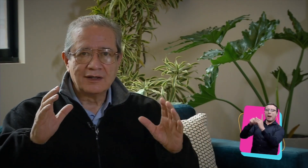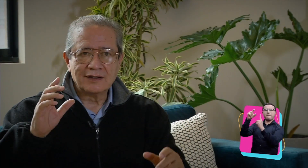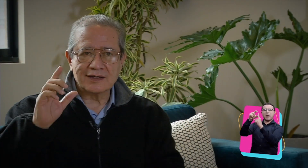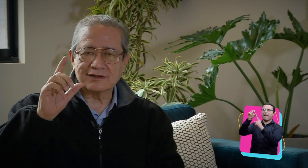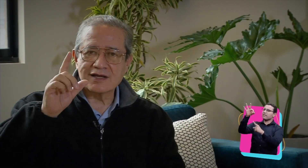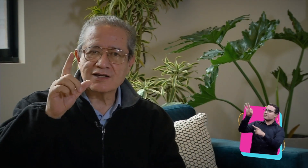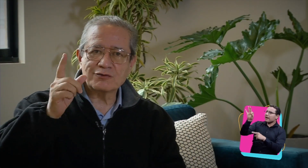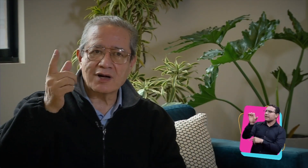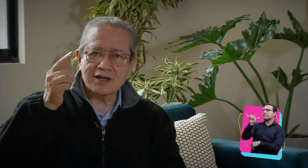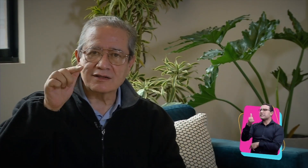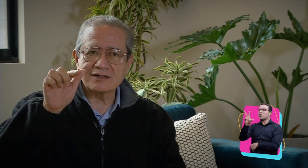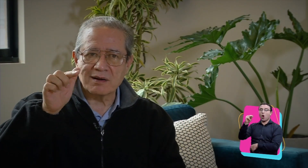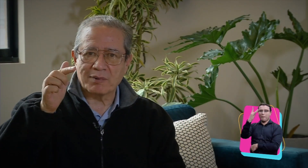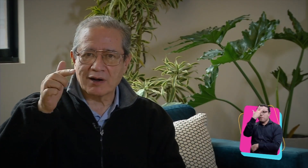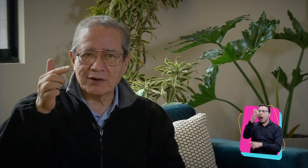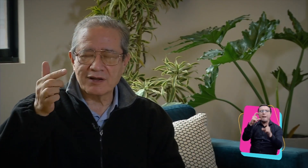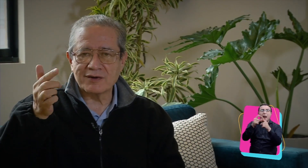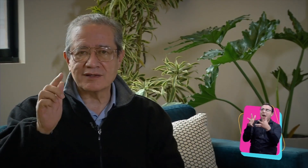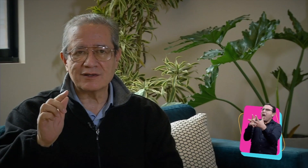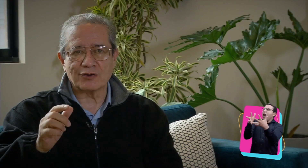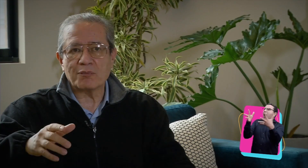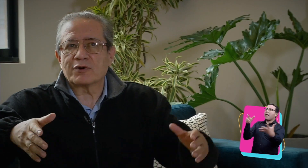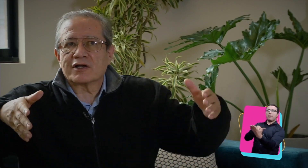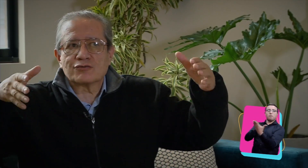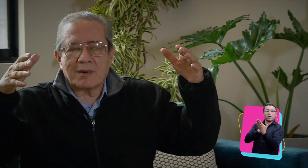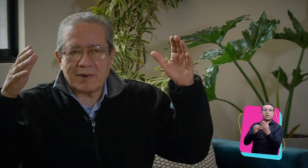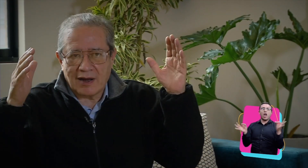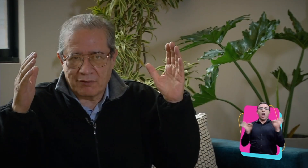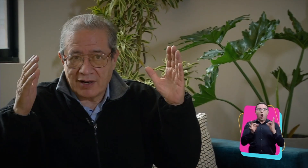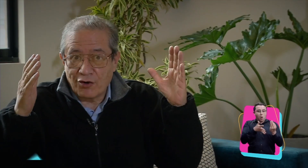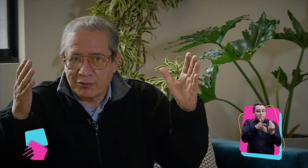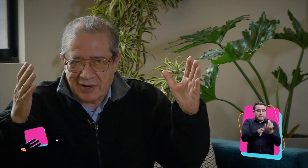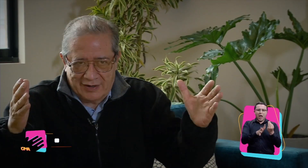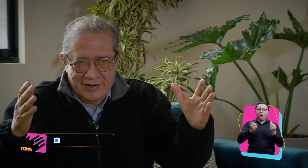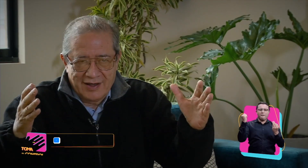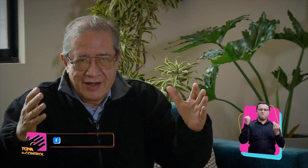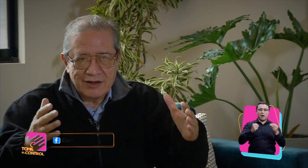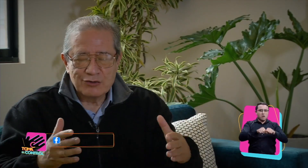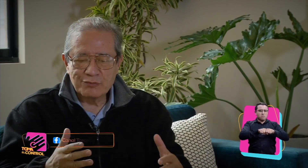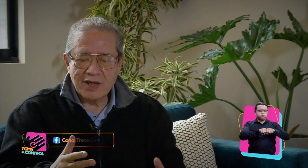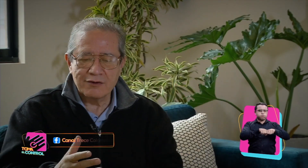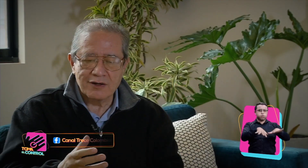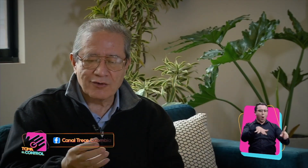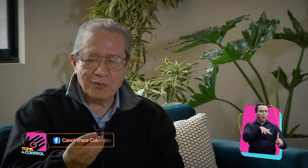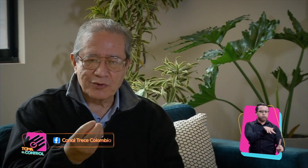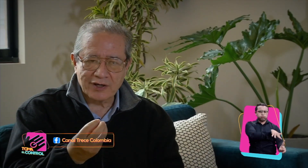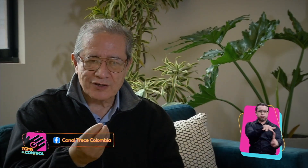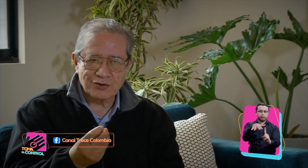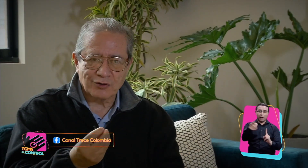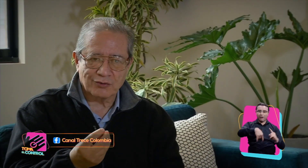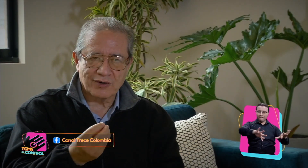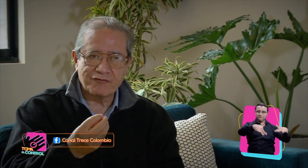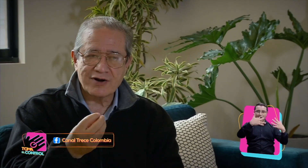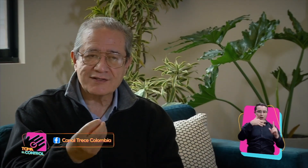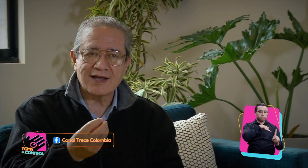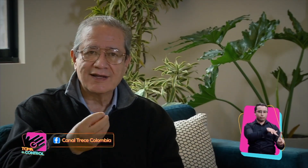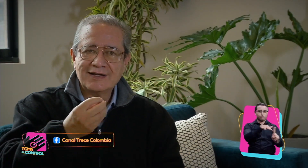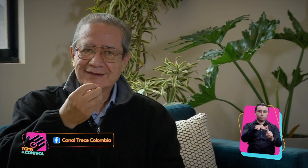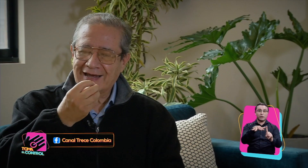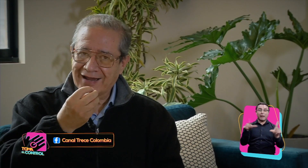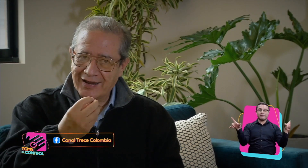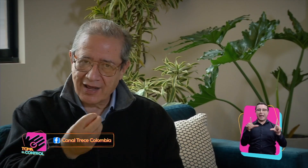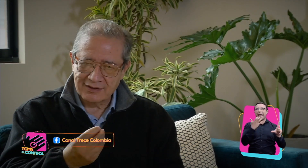autopista le está diciendo a la gente si la palabra lleva tilde o no, porque es una palabra enorme. Y un medio de comunicación con una